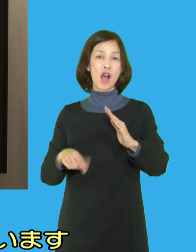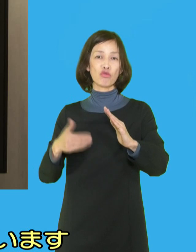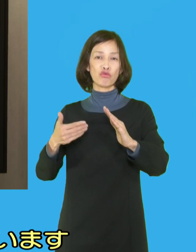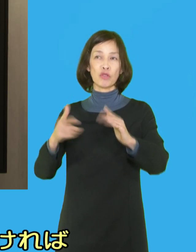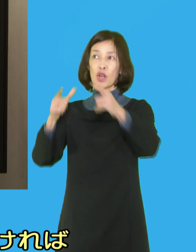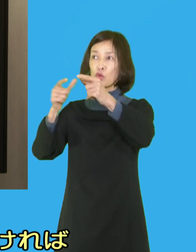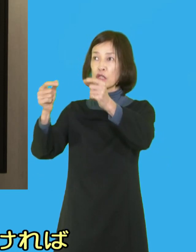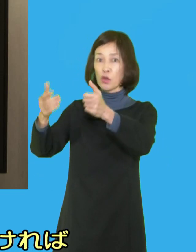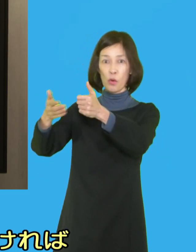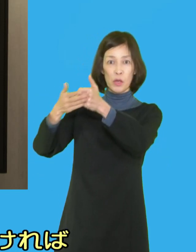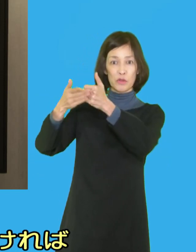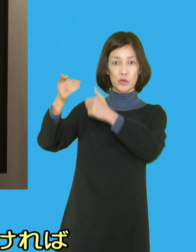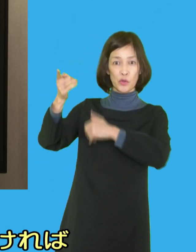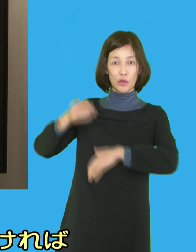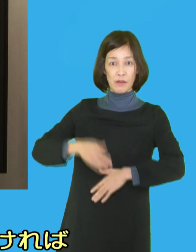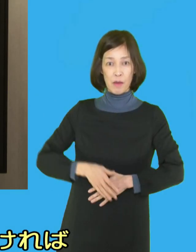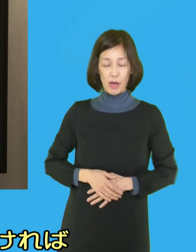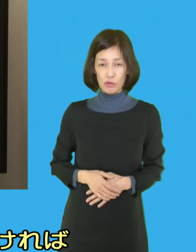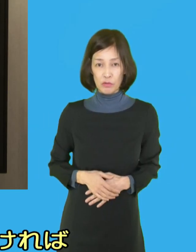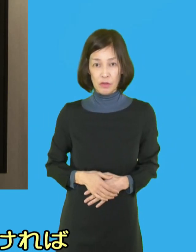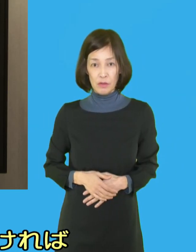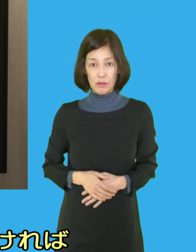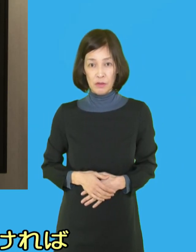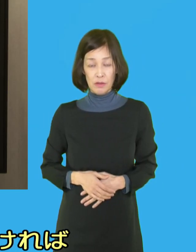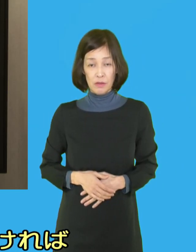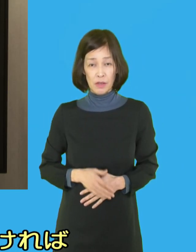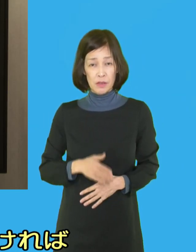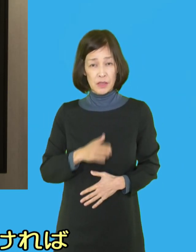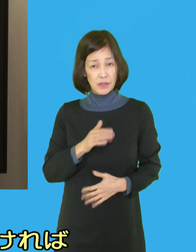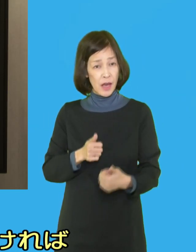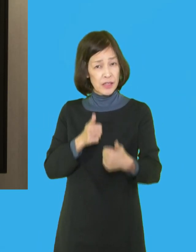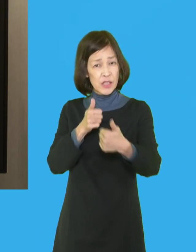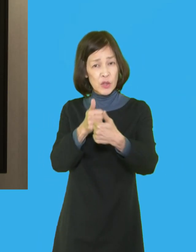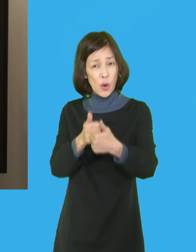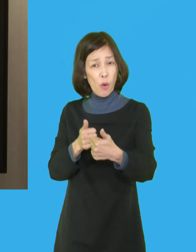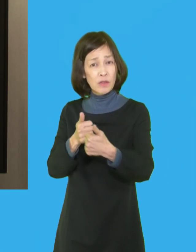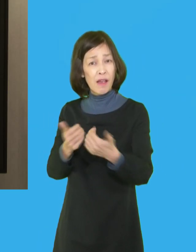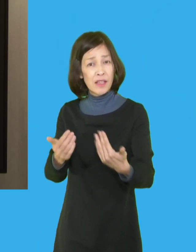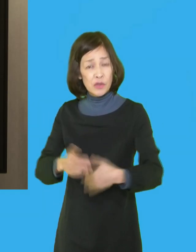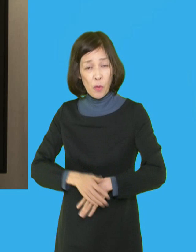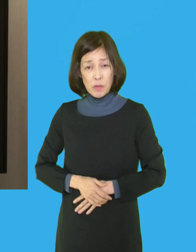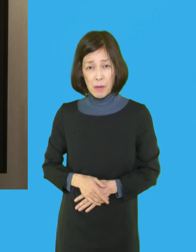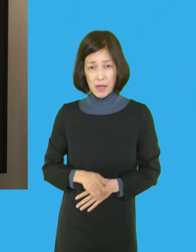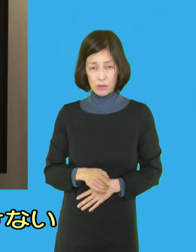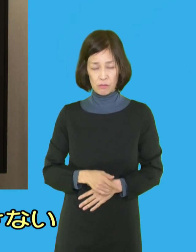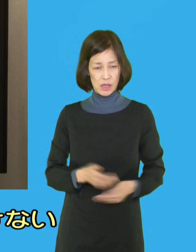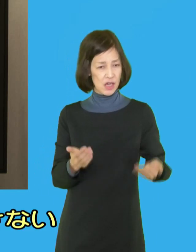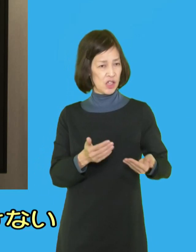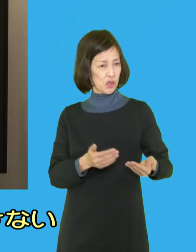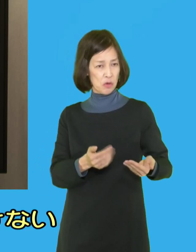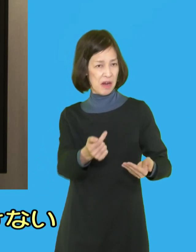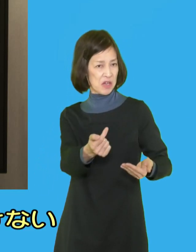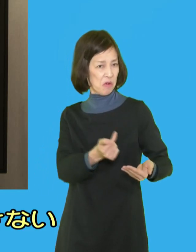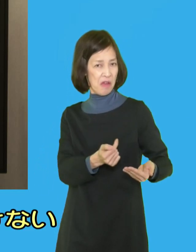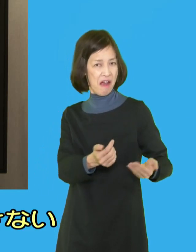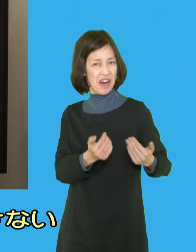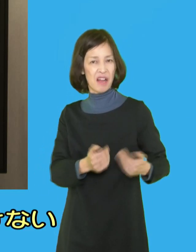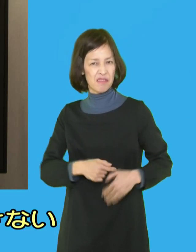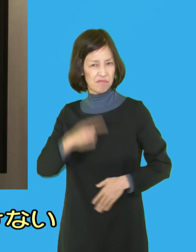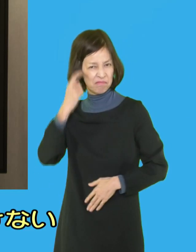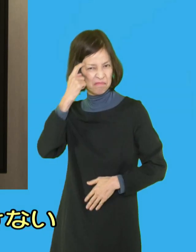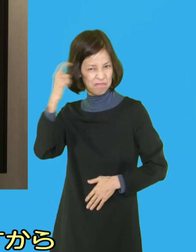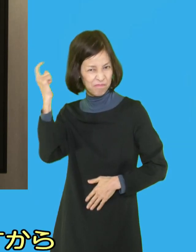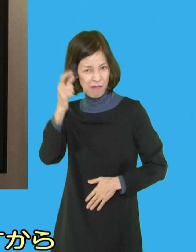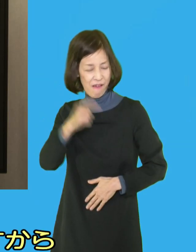していますが、実際にどんどんとこれ挑戦をしていかなければ、今まで通りその職場にいて仕事をしなくてはいけないという考